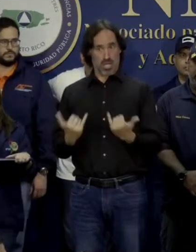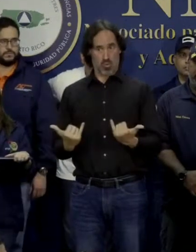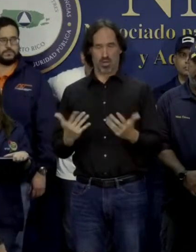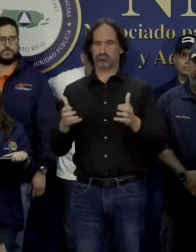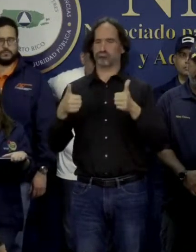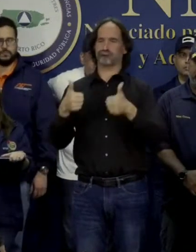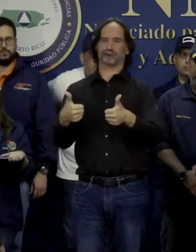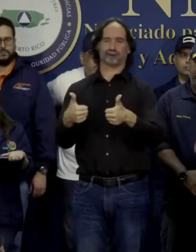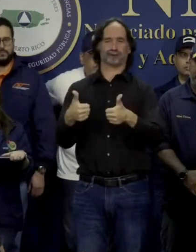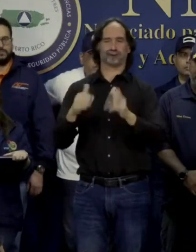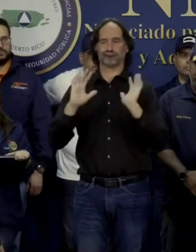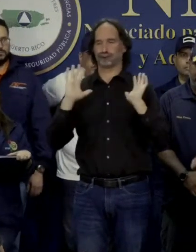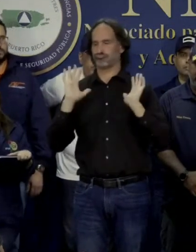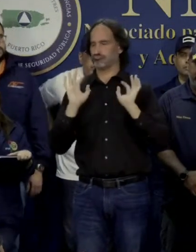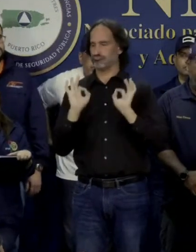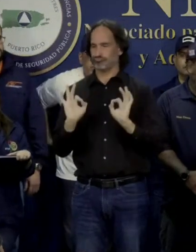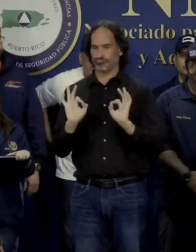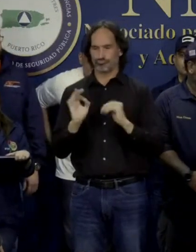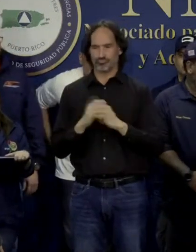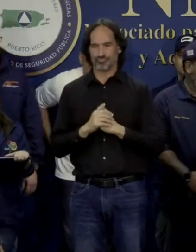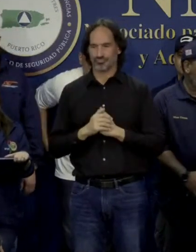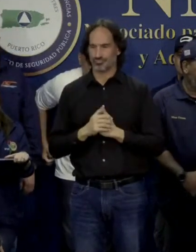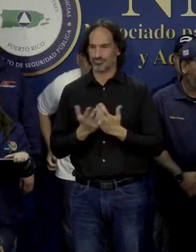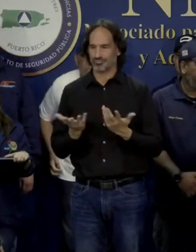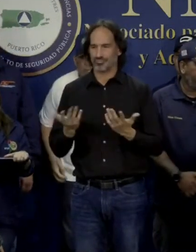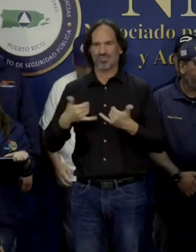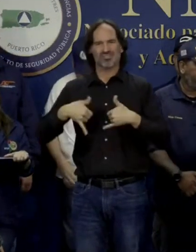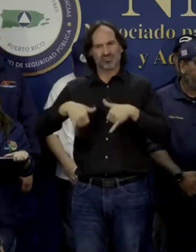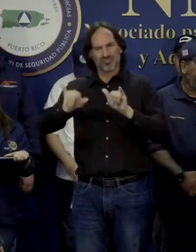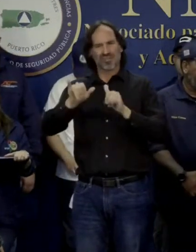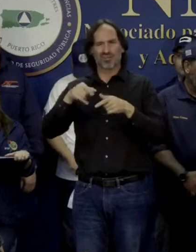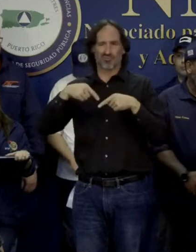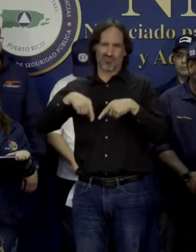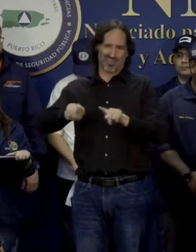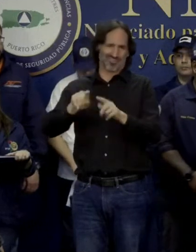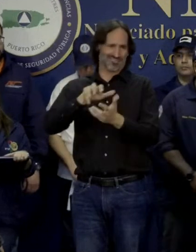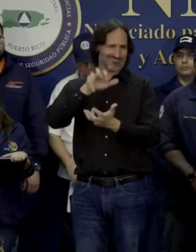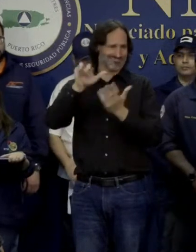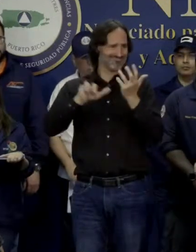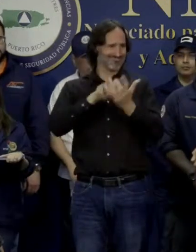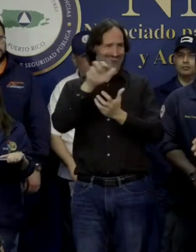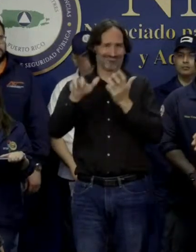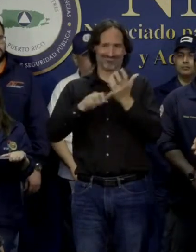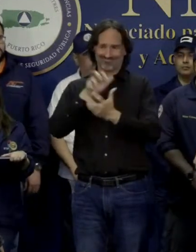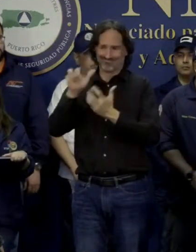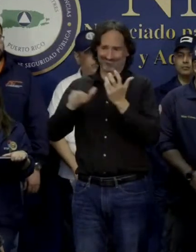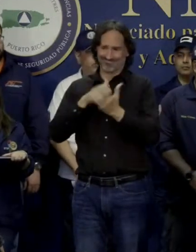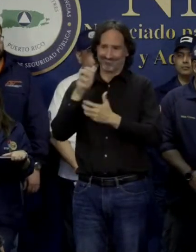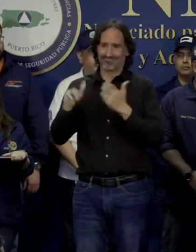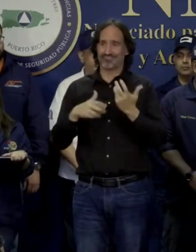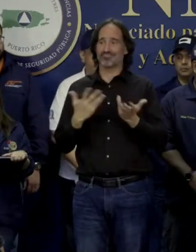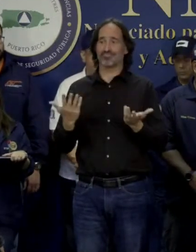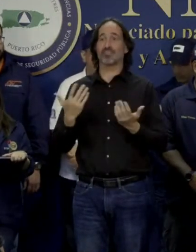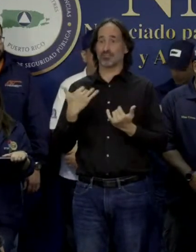ni nada por el estilo, porque estamos bajo el embate de esta tormenta. Ahora mismo es a nivel de tormenta que está, pero con una